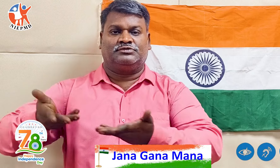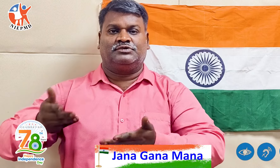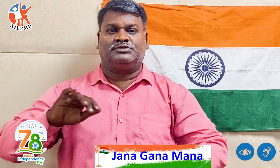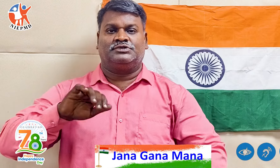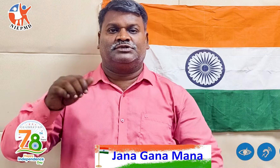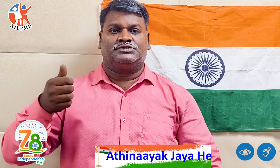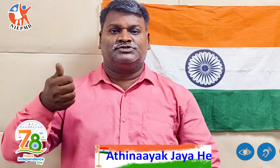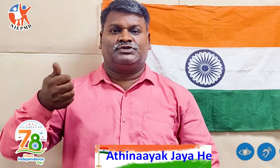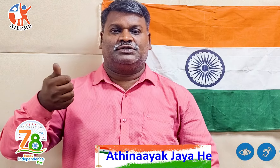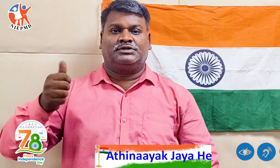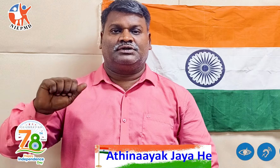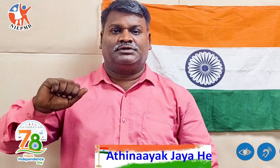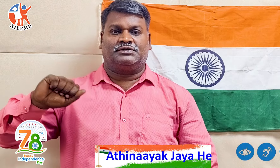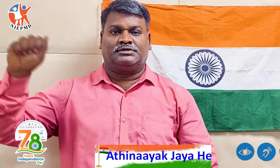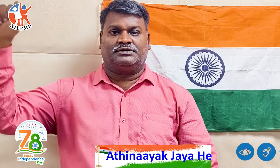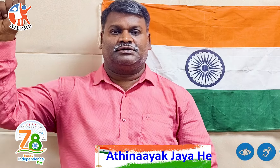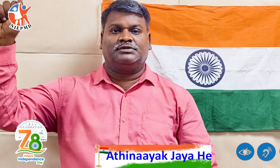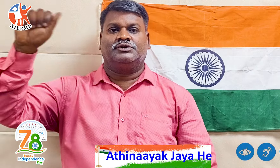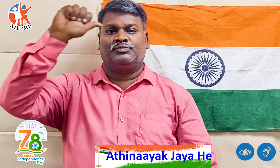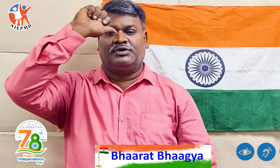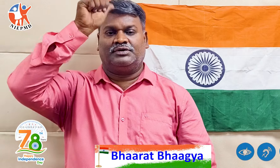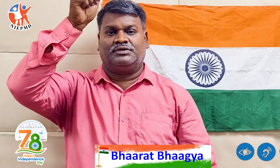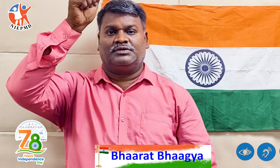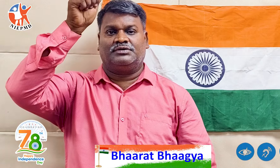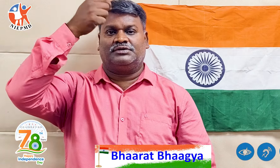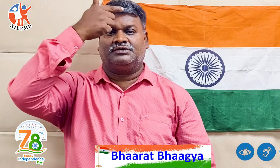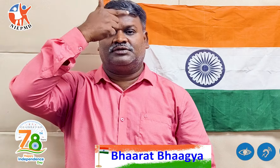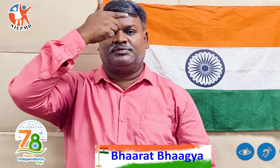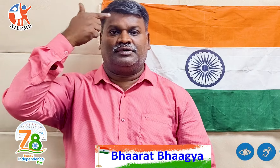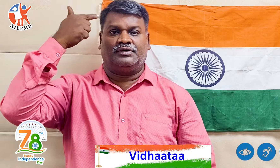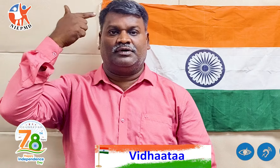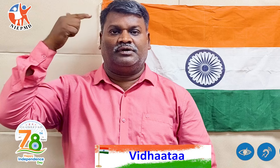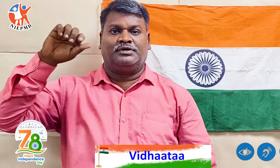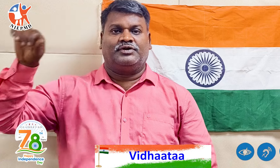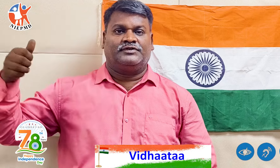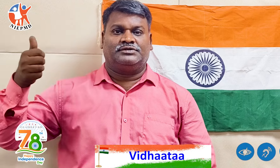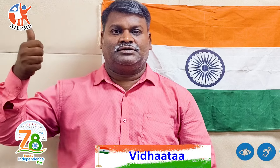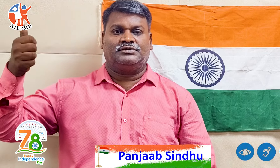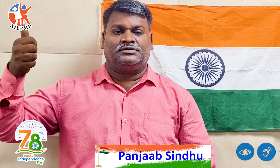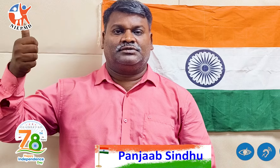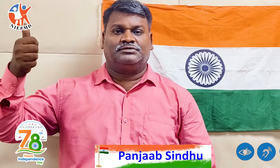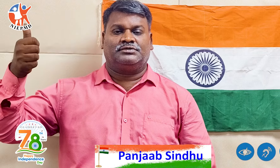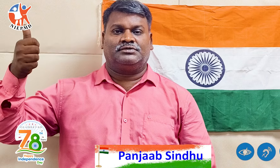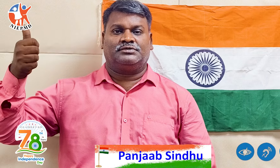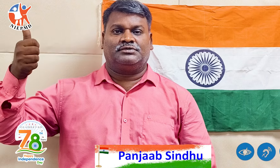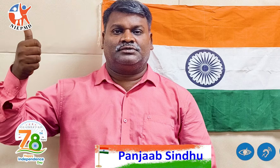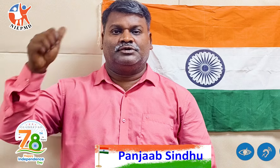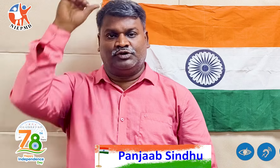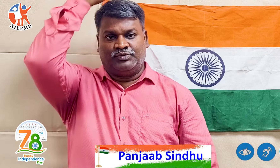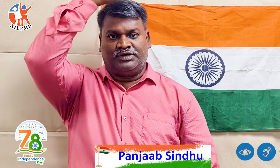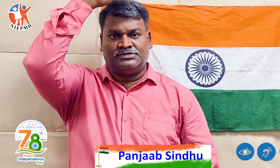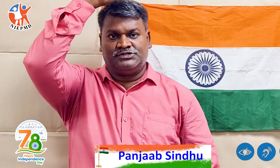विनायक जय हे भारत भाग विधाता पंजाब